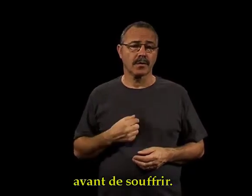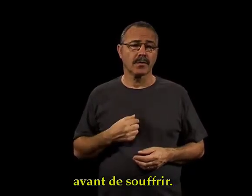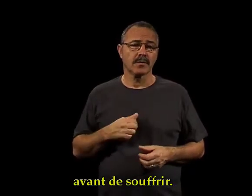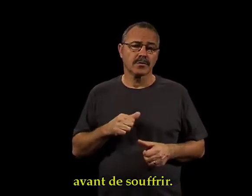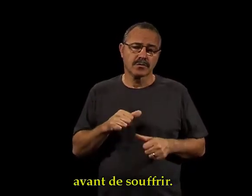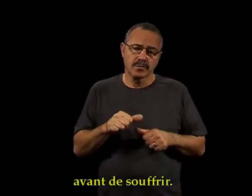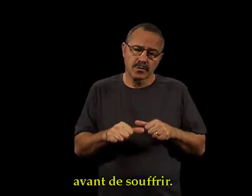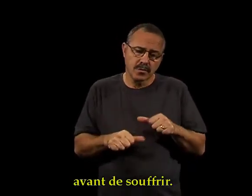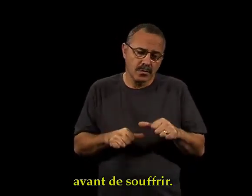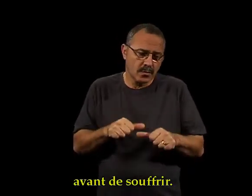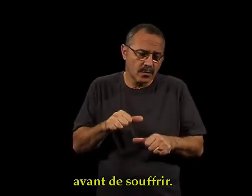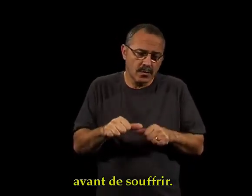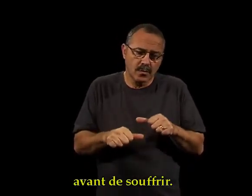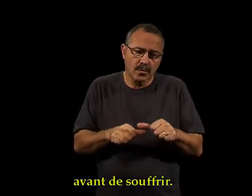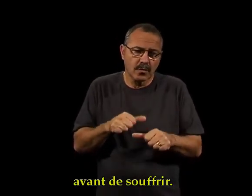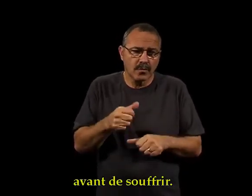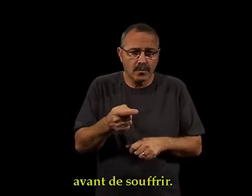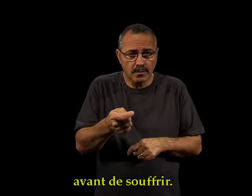Avant de souffrir.